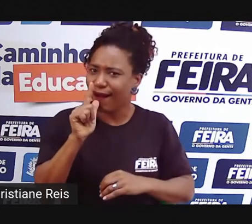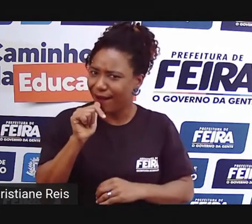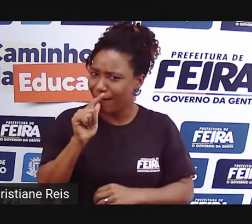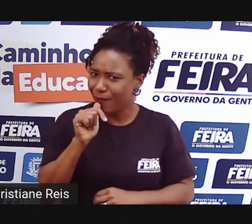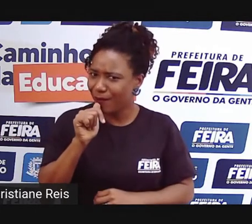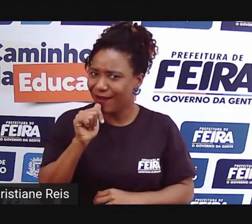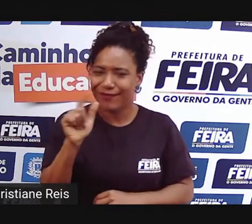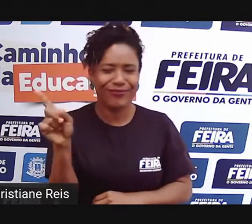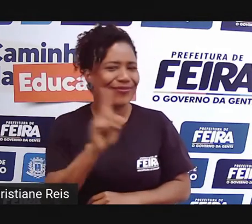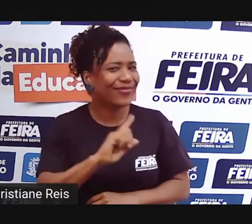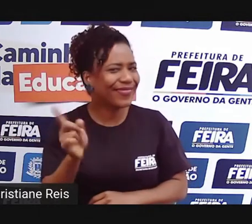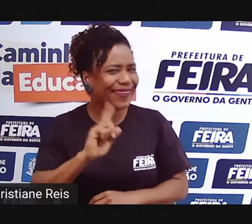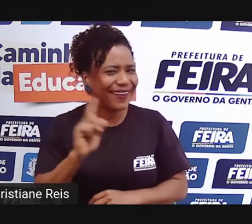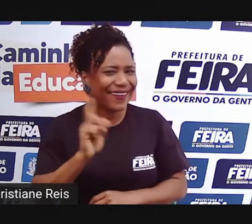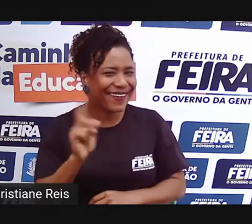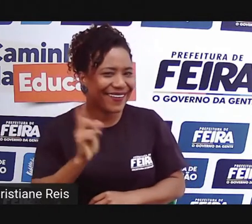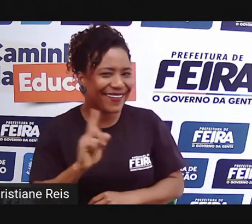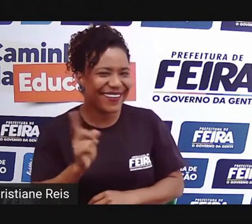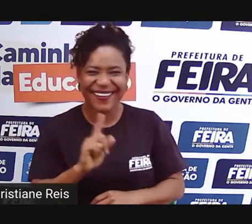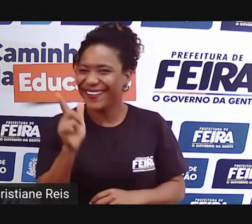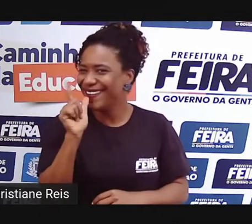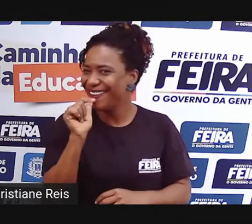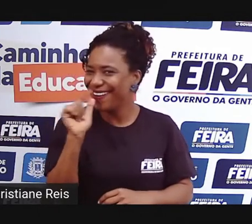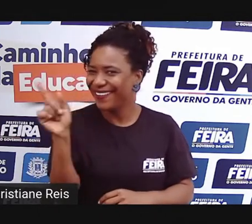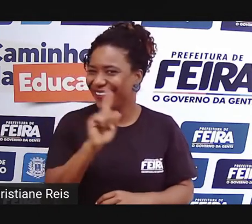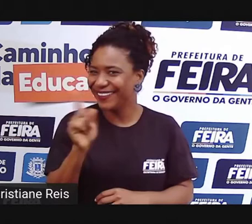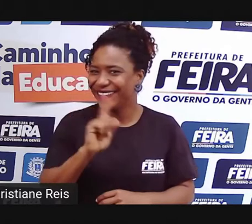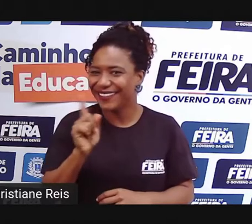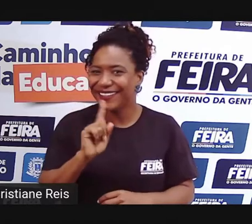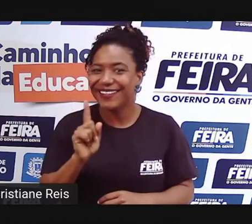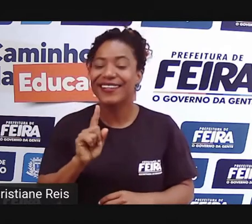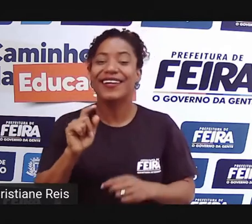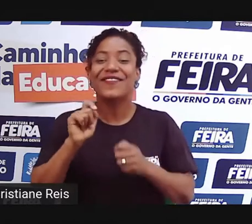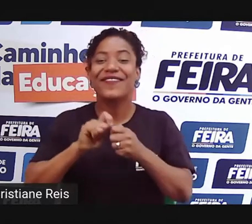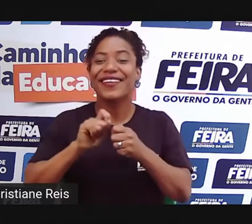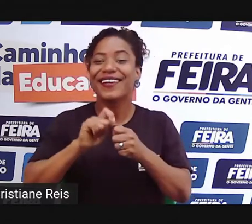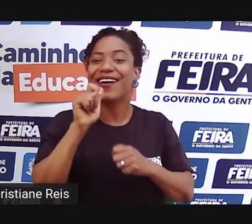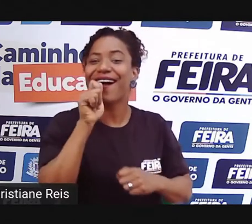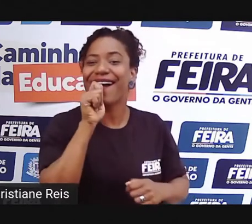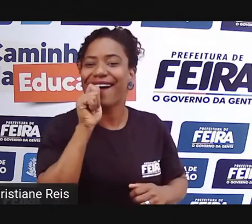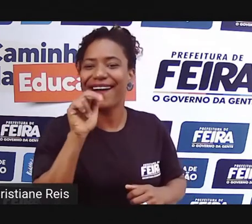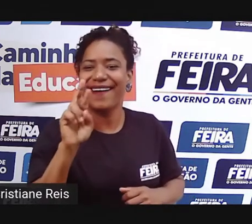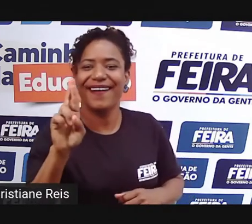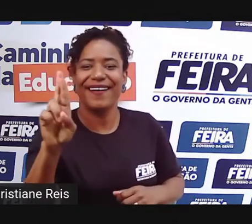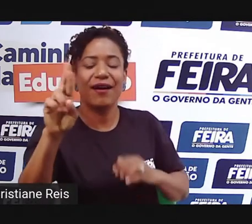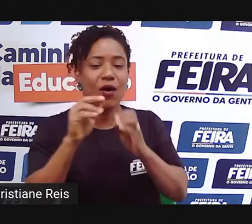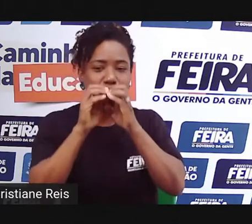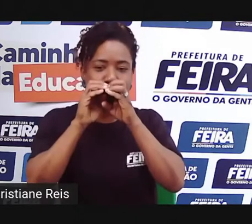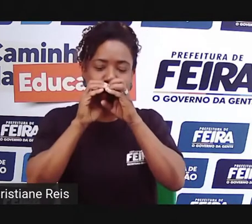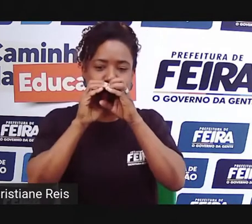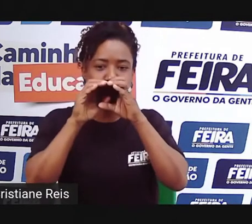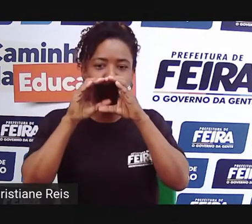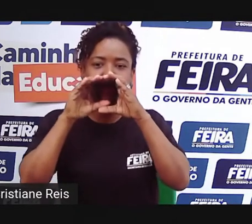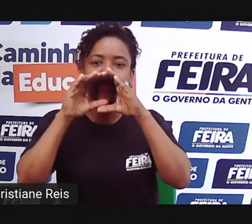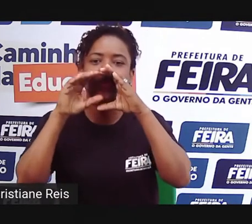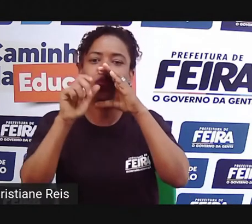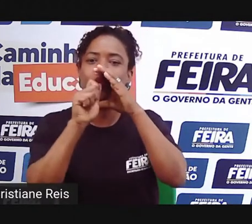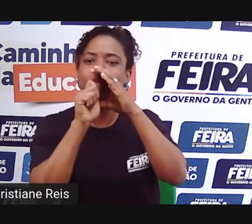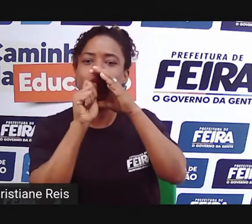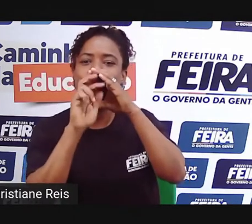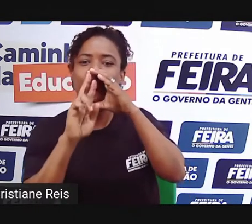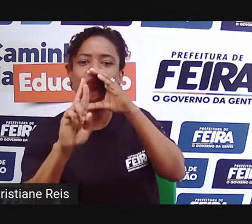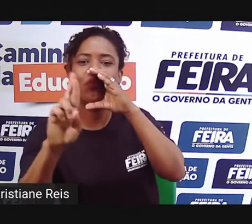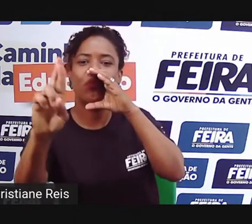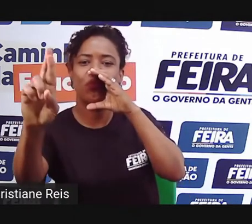Água? Não, Proelisa, água não. De ar. Isso